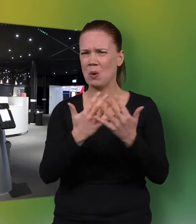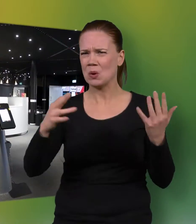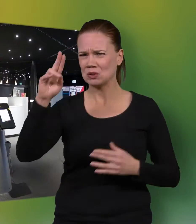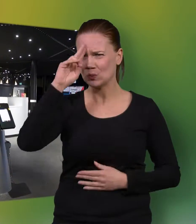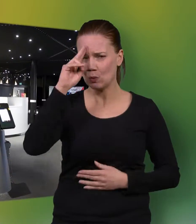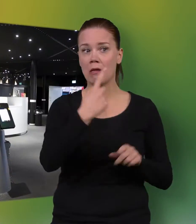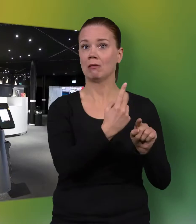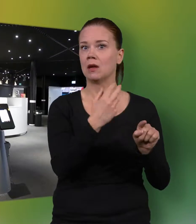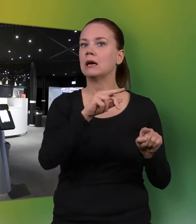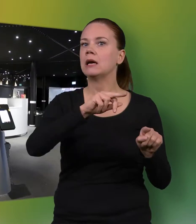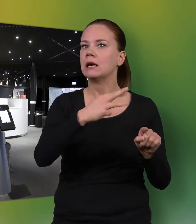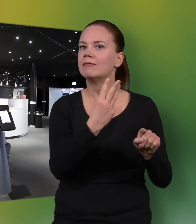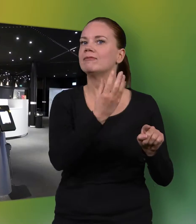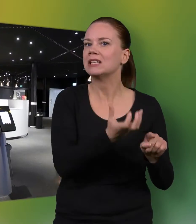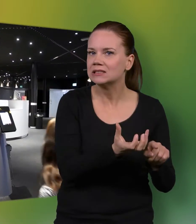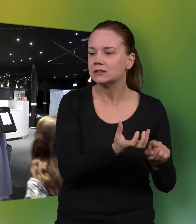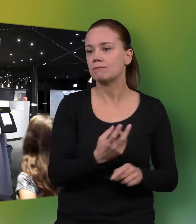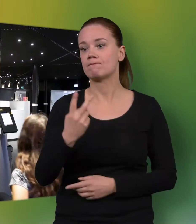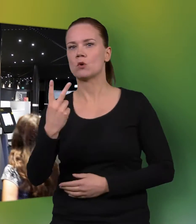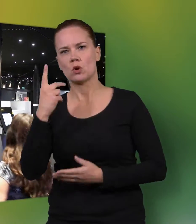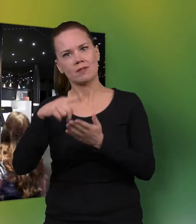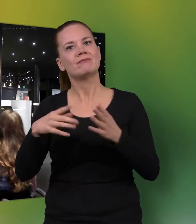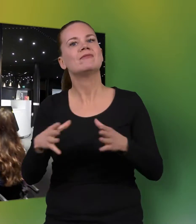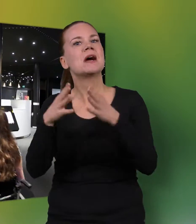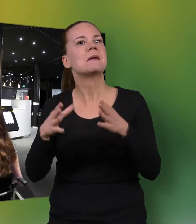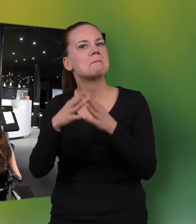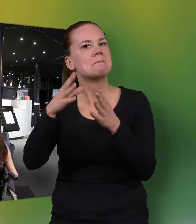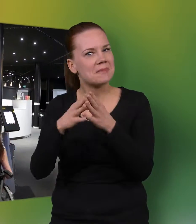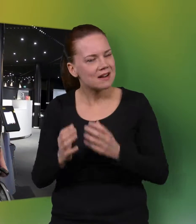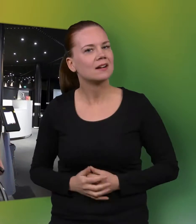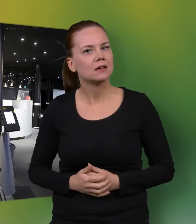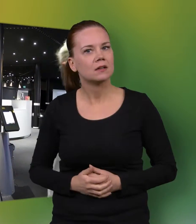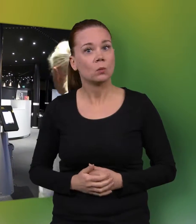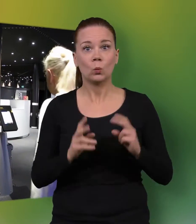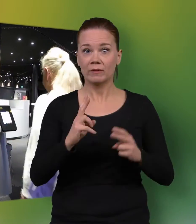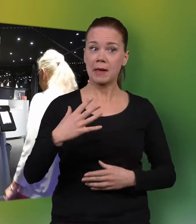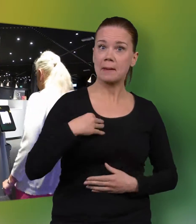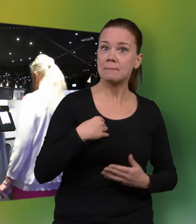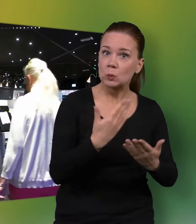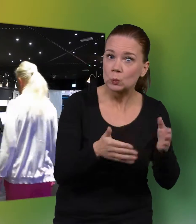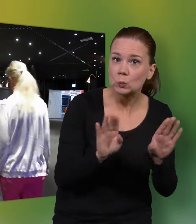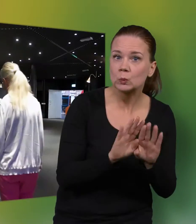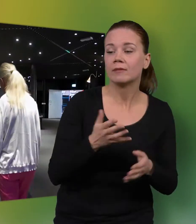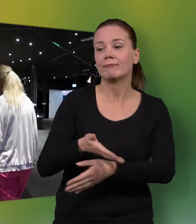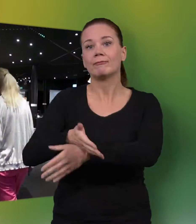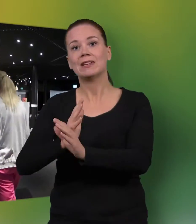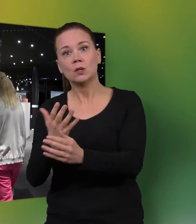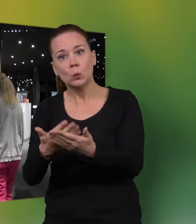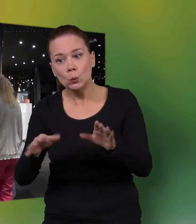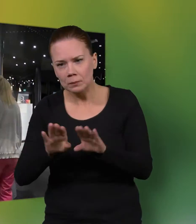toaletter, varav en RVC och 2 familjetoaletter. Det finns också ett amningsrum och vilorum med höj- och sänkbar brits för den